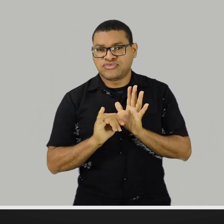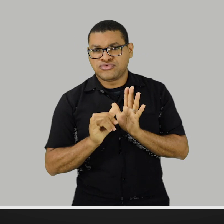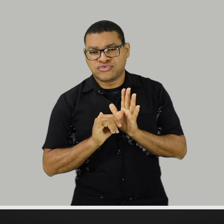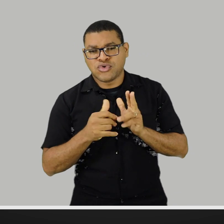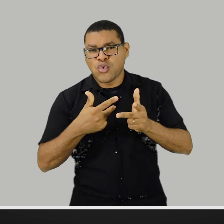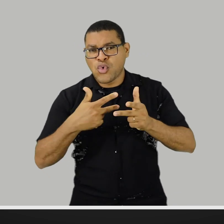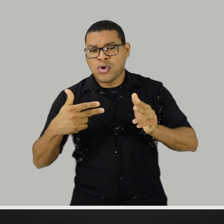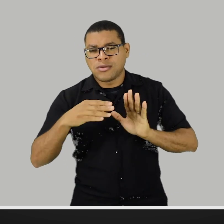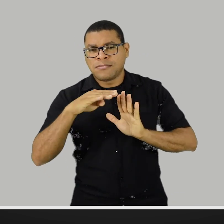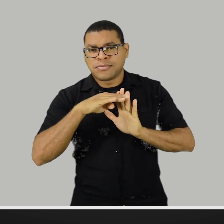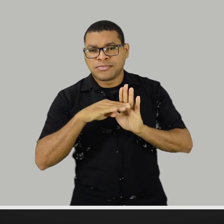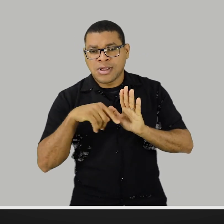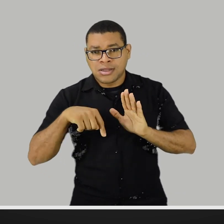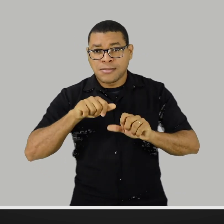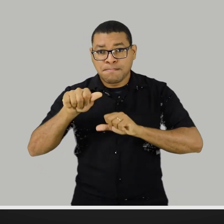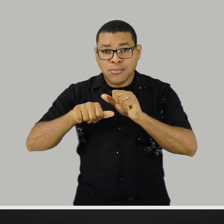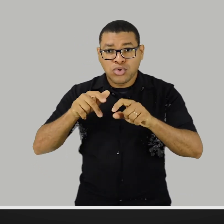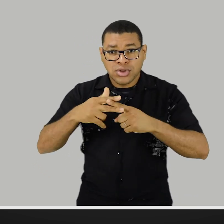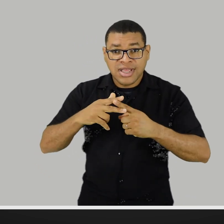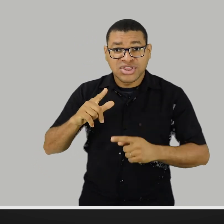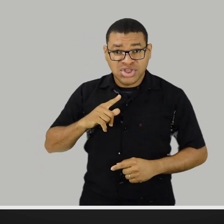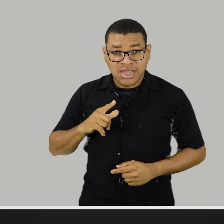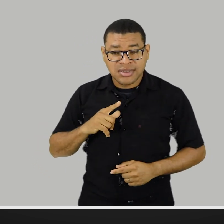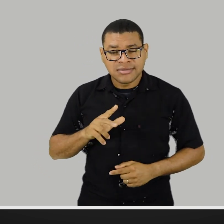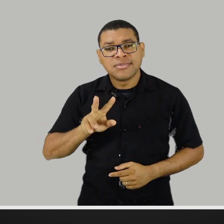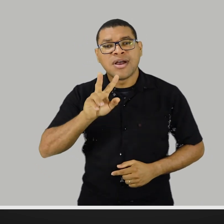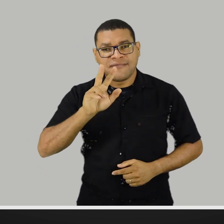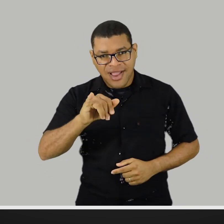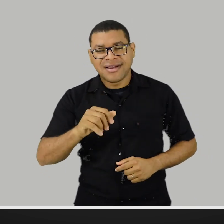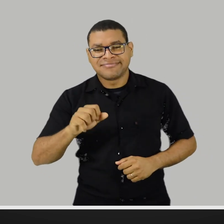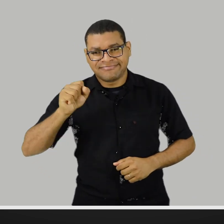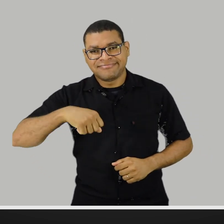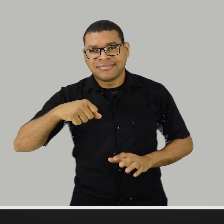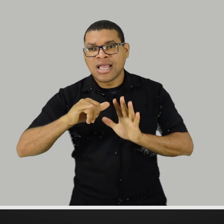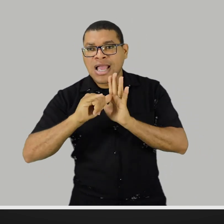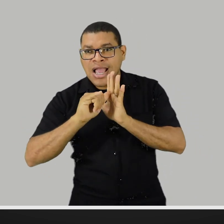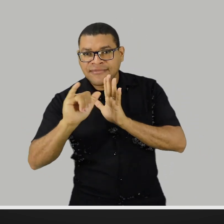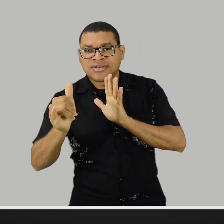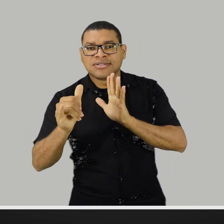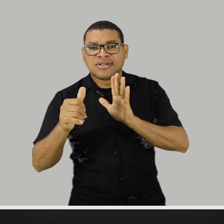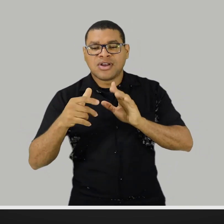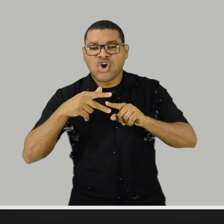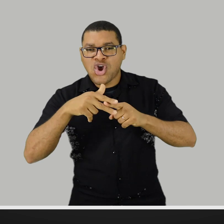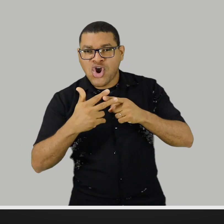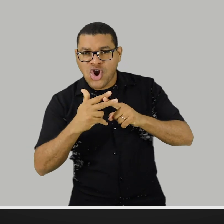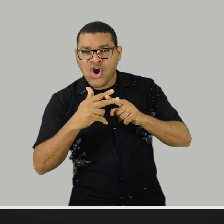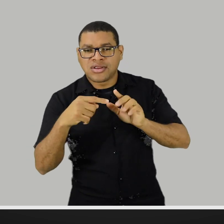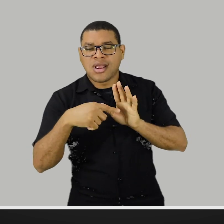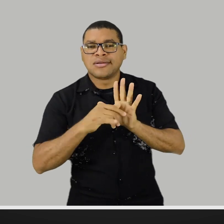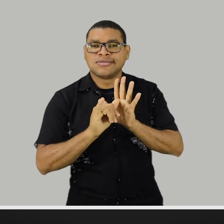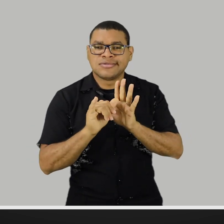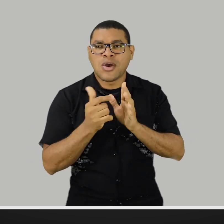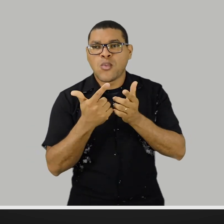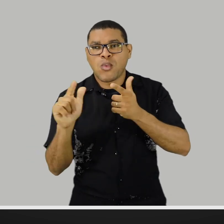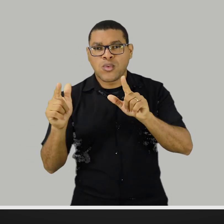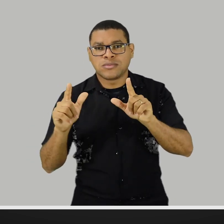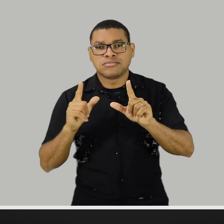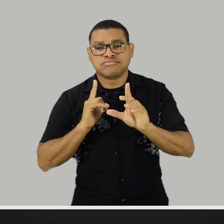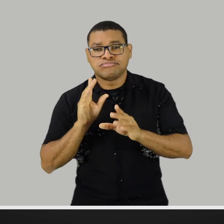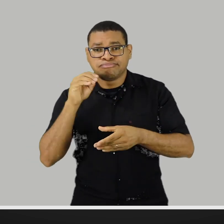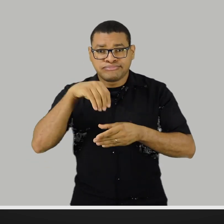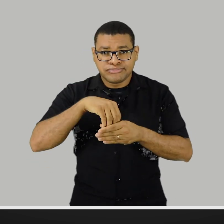alteradas quaisquer disposições aqui estabelecidas serão expedidos editais retificadores os quais